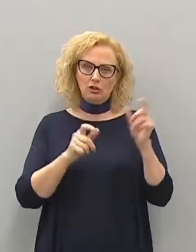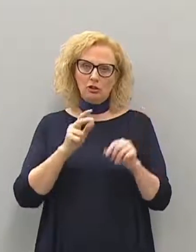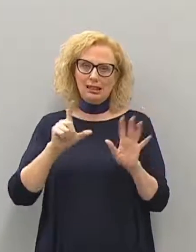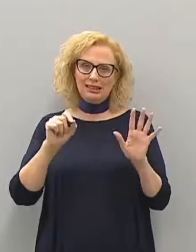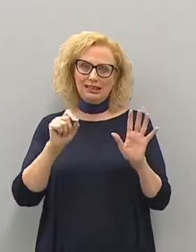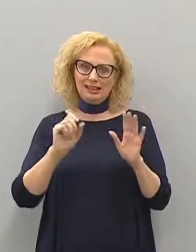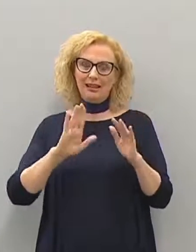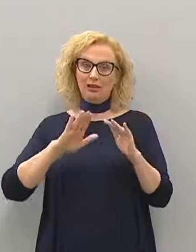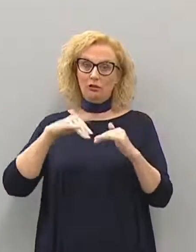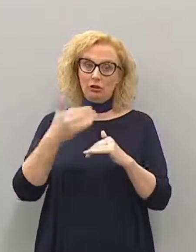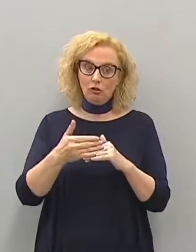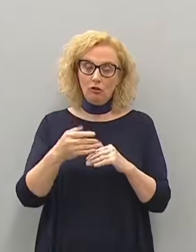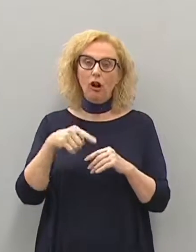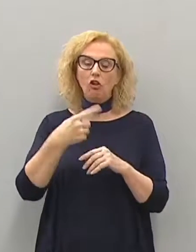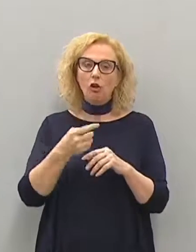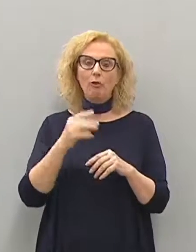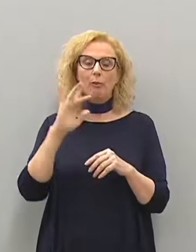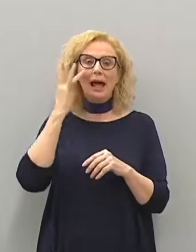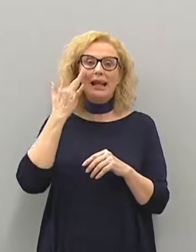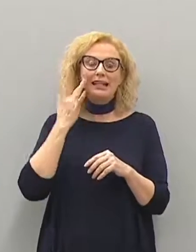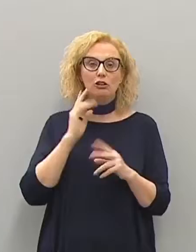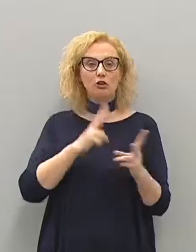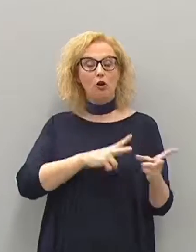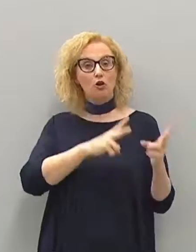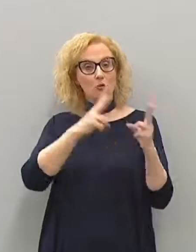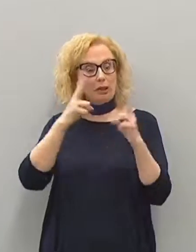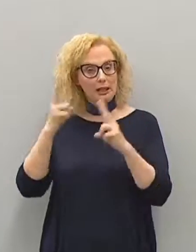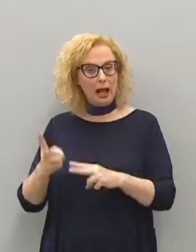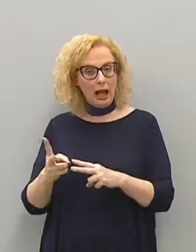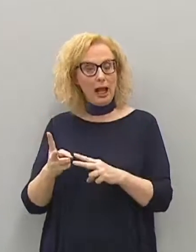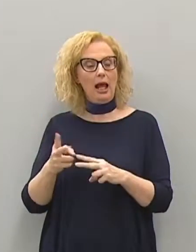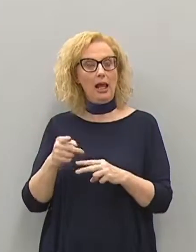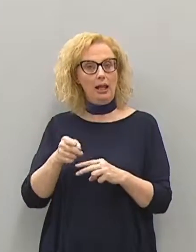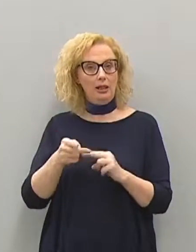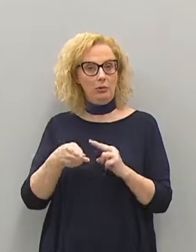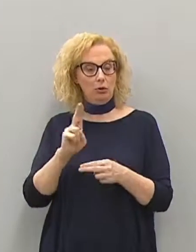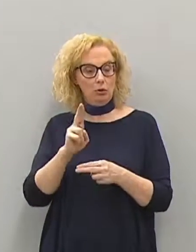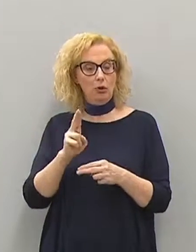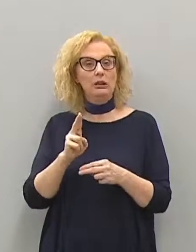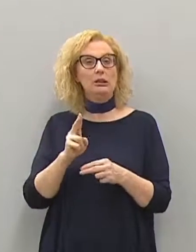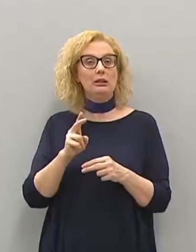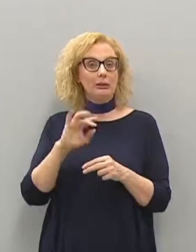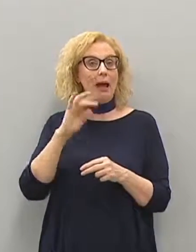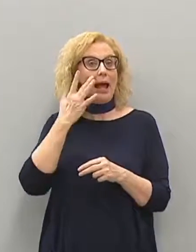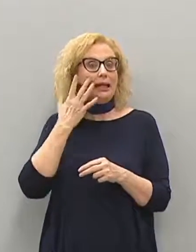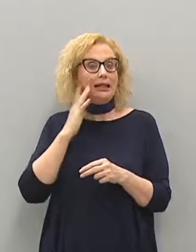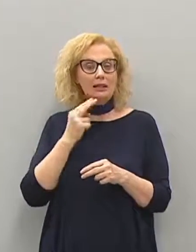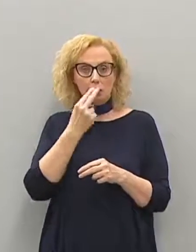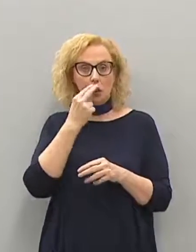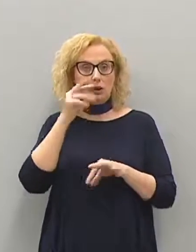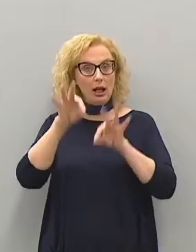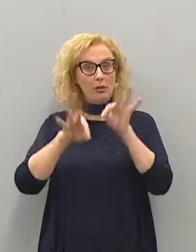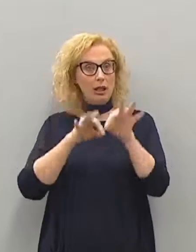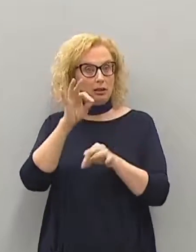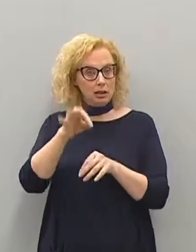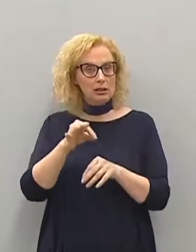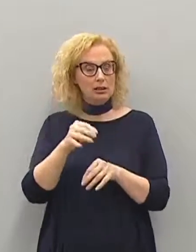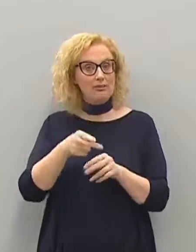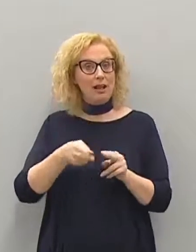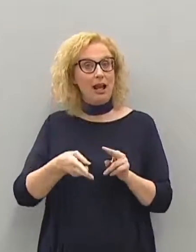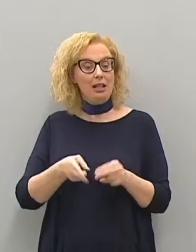di andare nelle in ospedale di essere ospedalizzati e anche di andare in terapia intensiva e purtroppo anche di